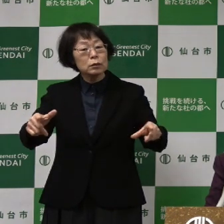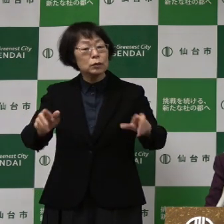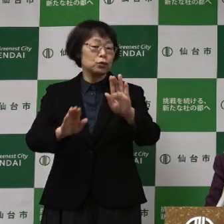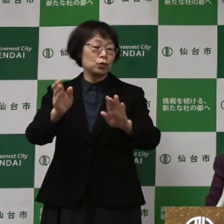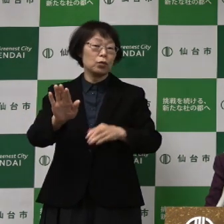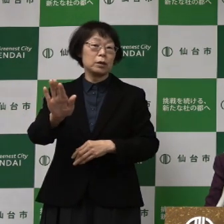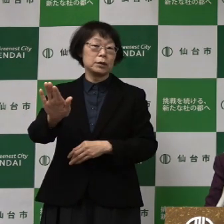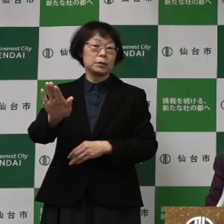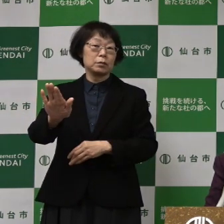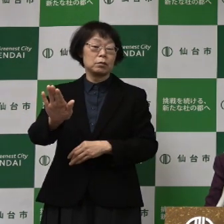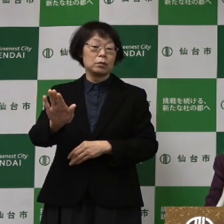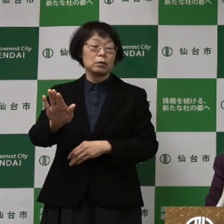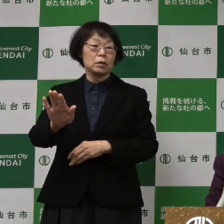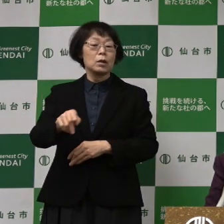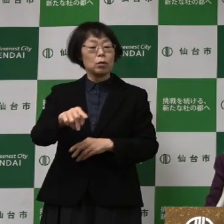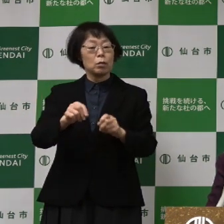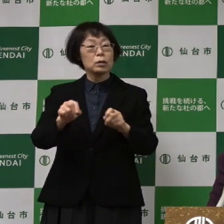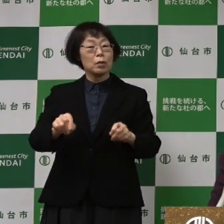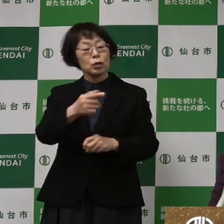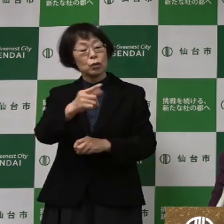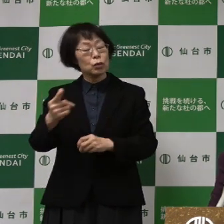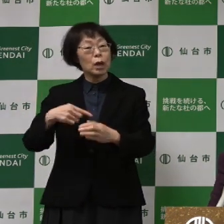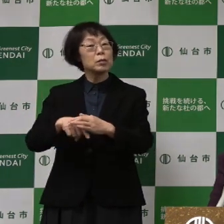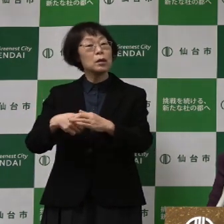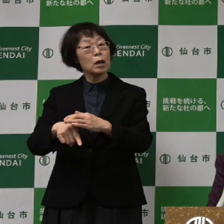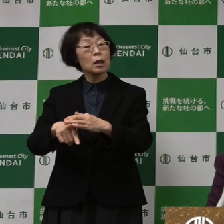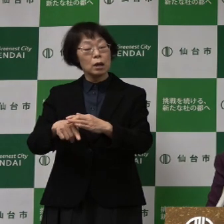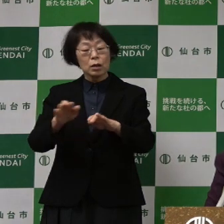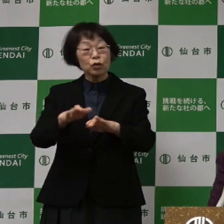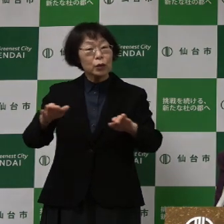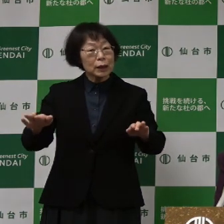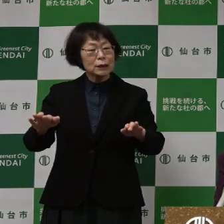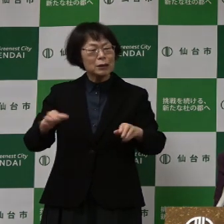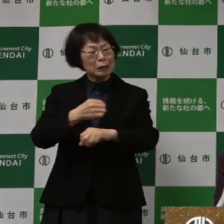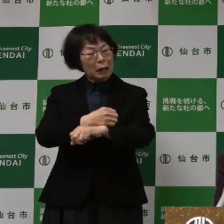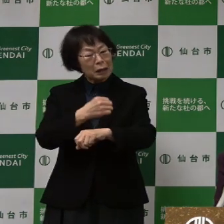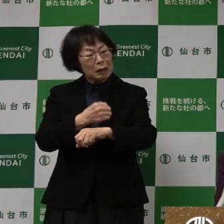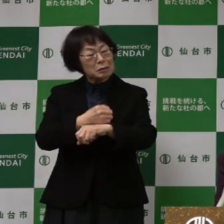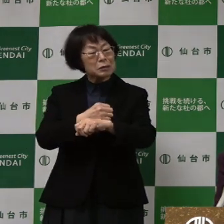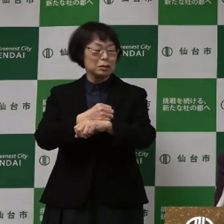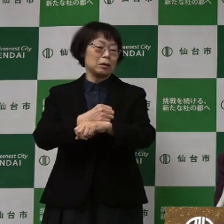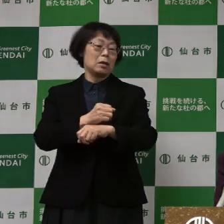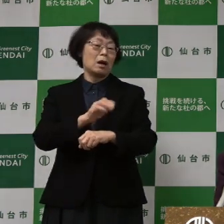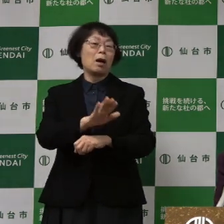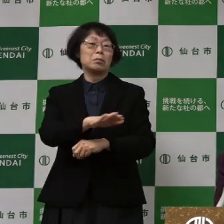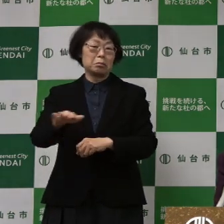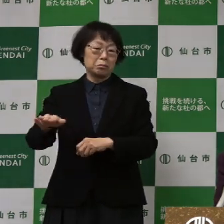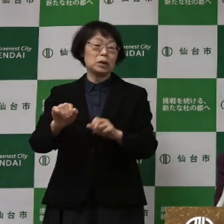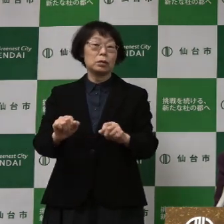。これもですね、いろいろな意味で子どもたちには大変な思いをさせているんだろうと思いますし、